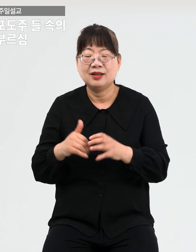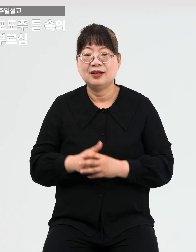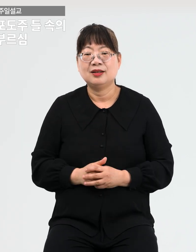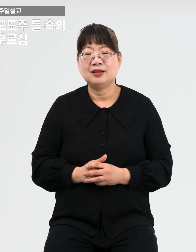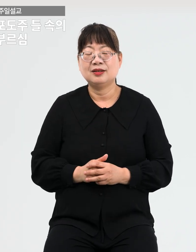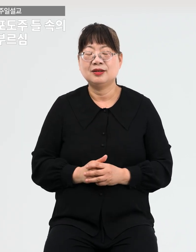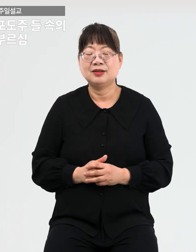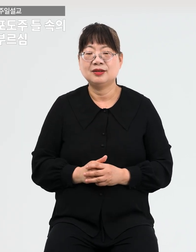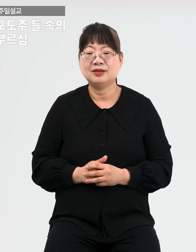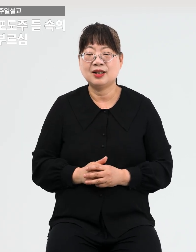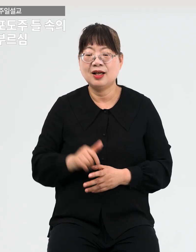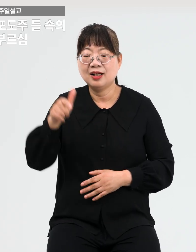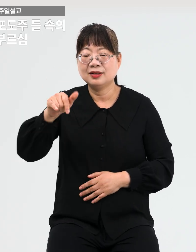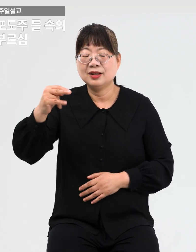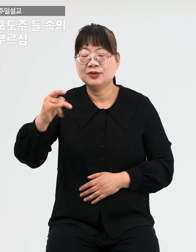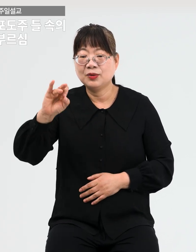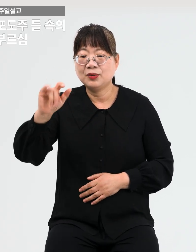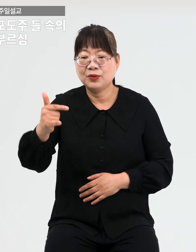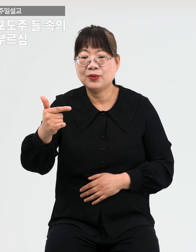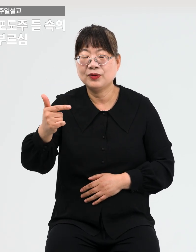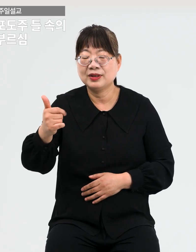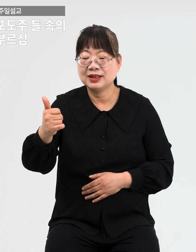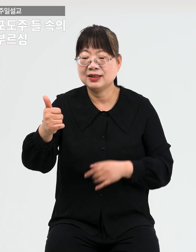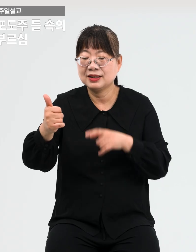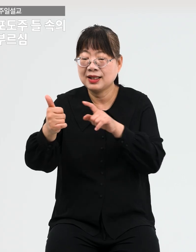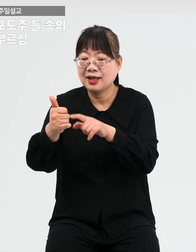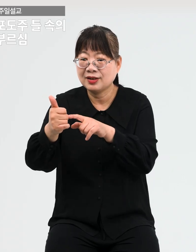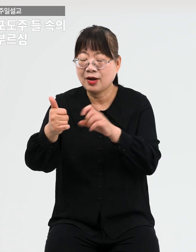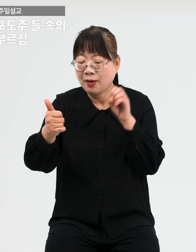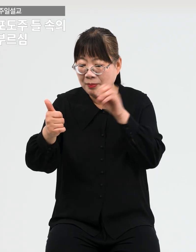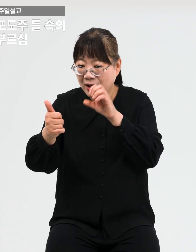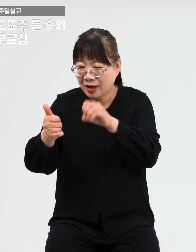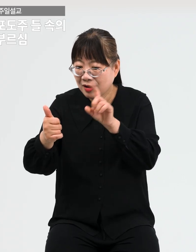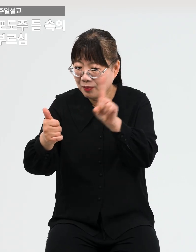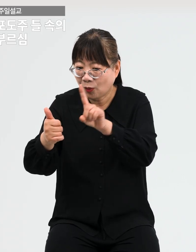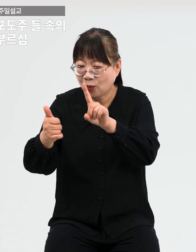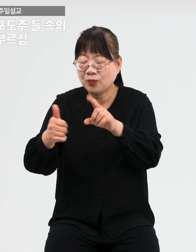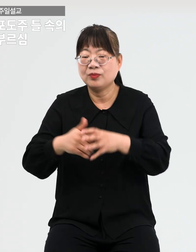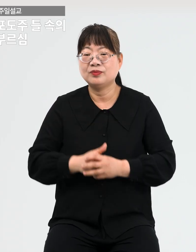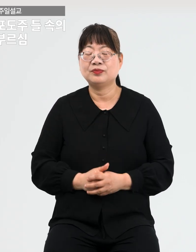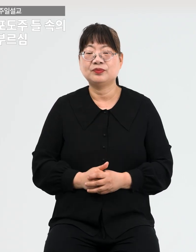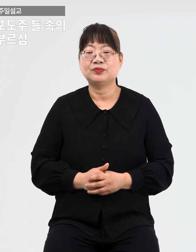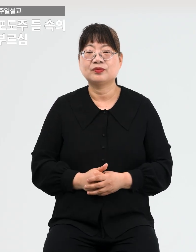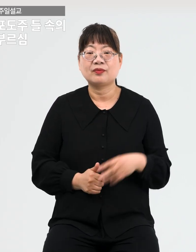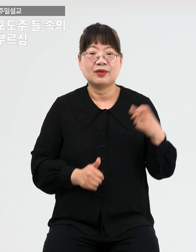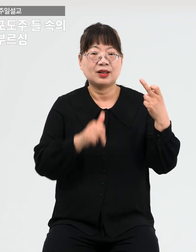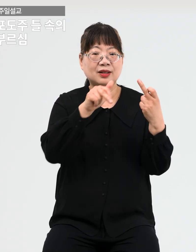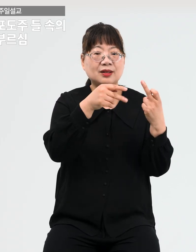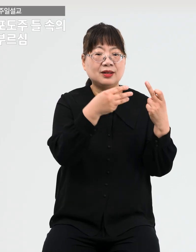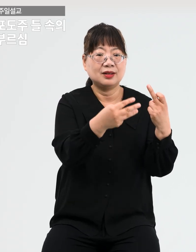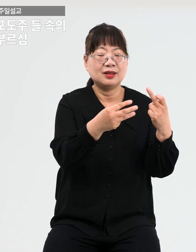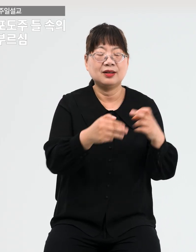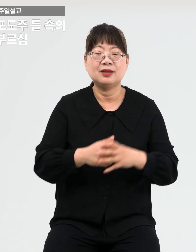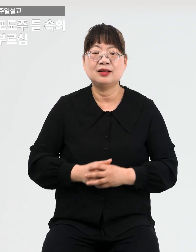그 기드온에게, 그러고 있는 기드온에게 무슨 얘기를 하는가 잘 들어보세요. 12절,